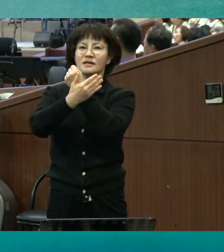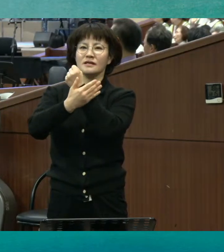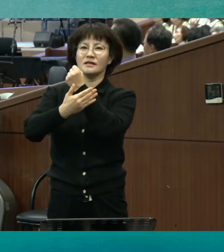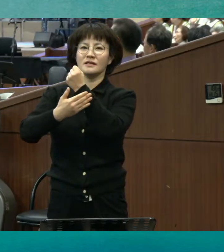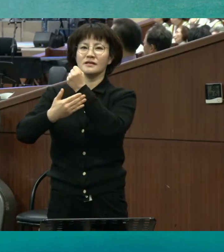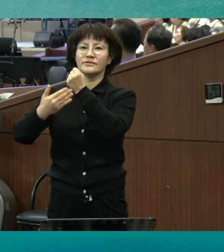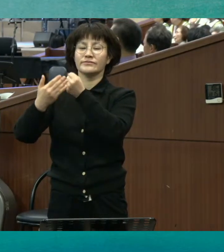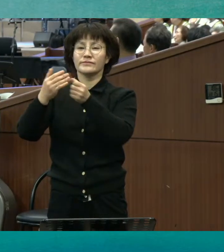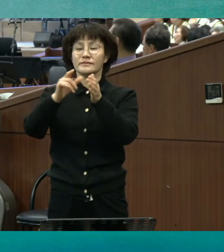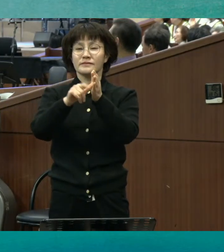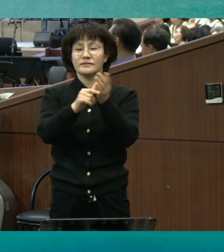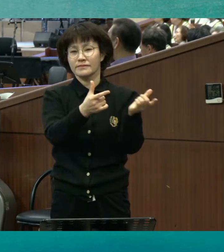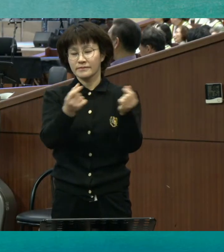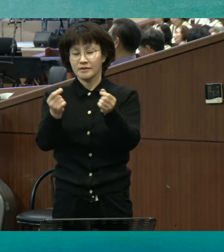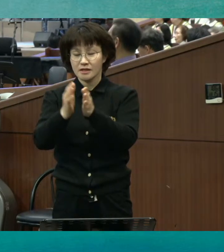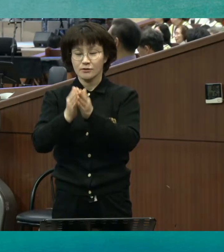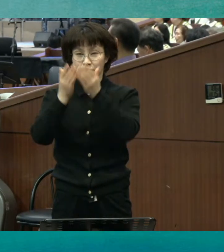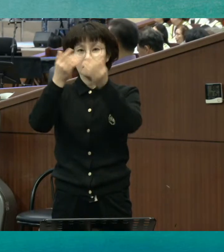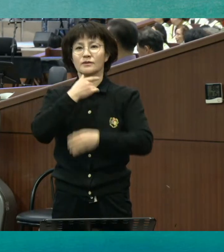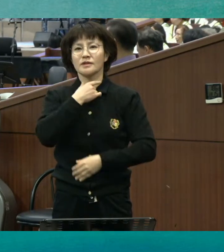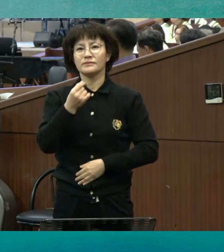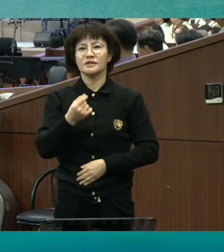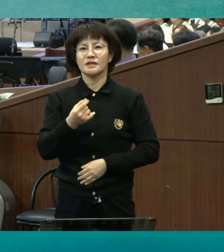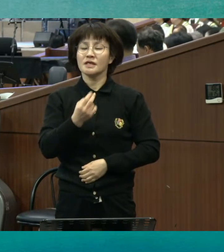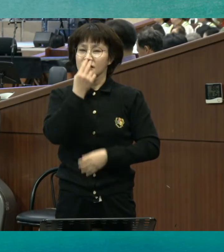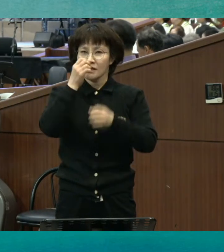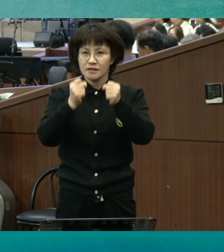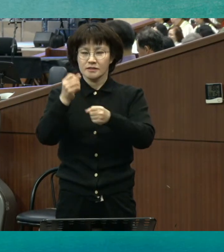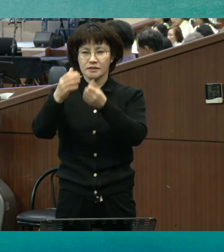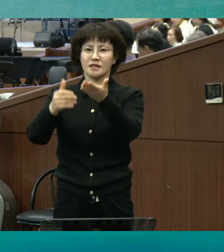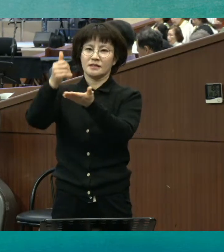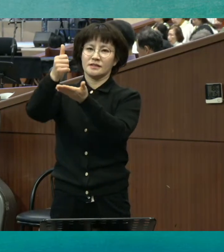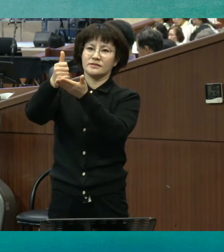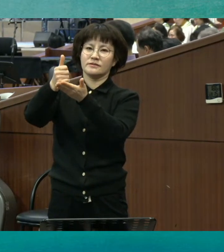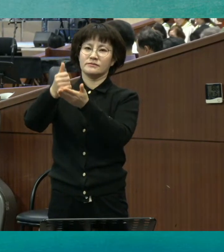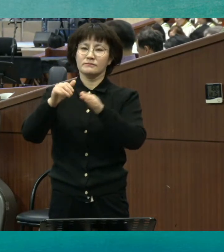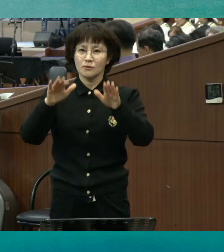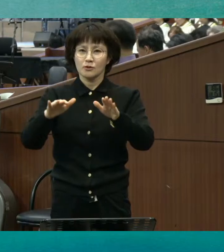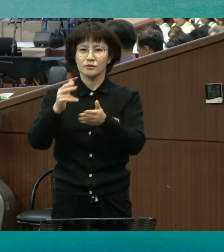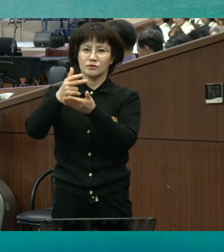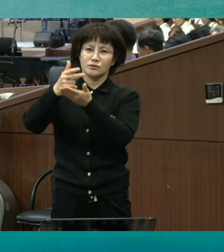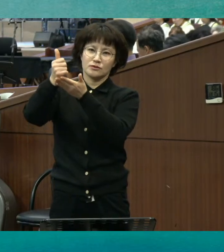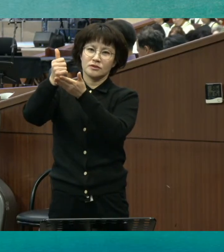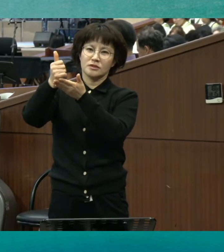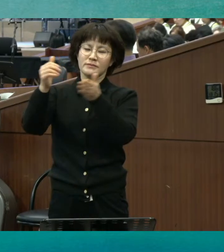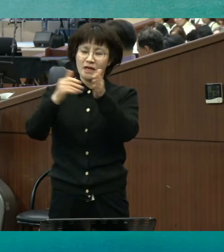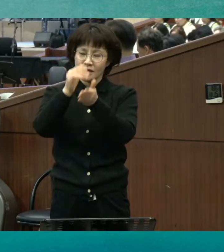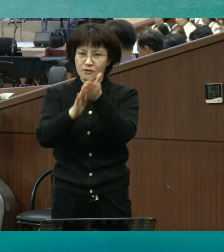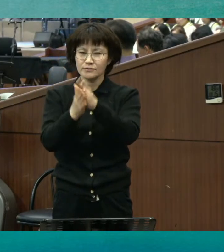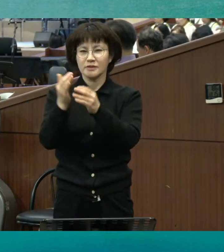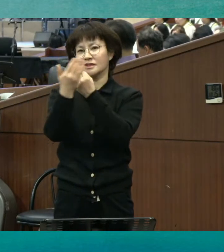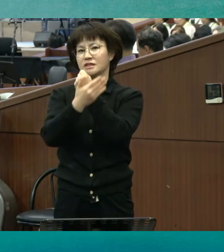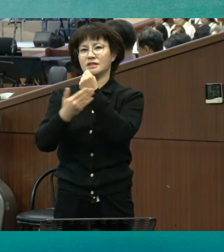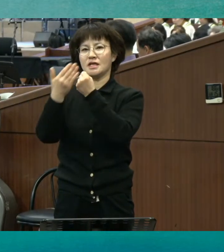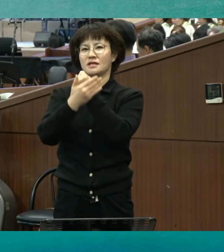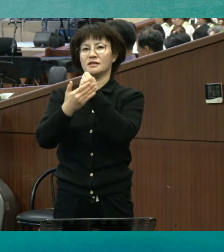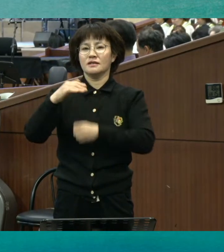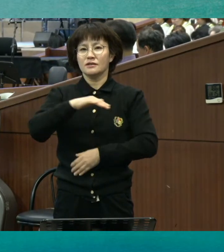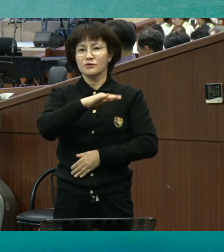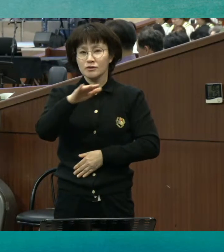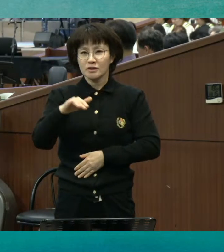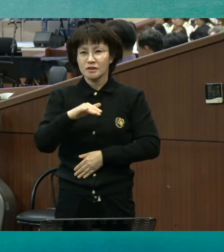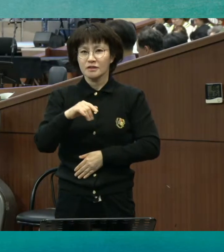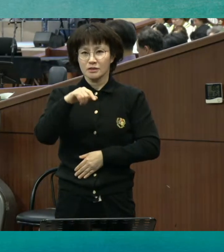이 새벽 함께 기도하며 나가겠습니다. 살아계신 하나님, 오늘도 주님의 그 한량없는 은혜가 우리로 이